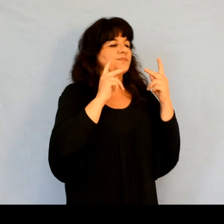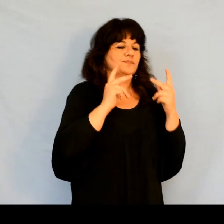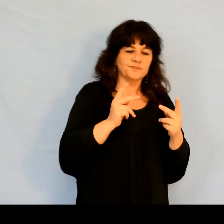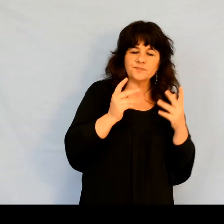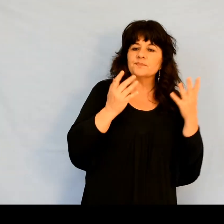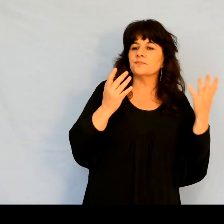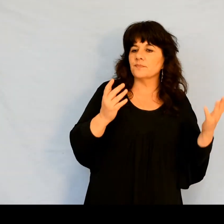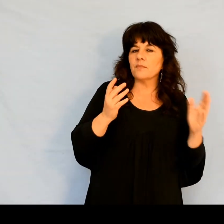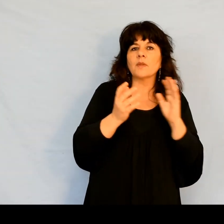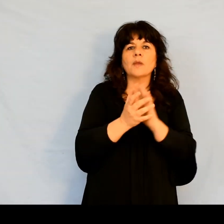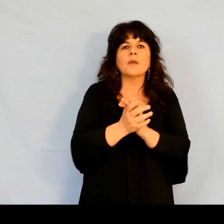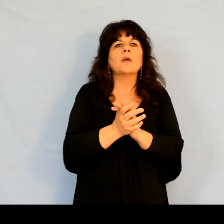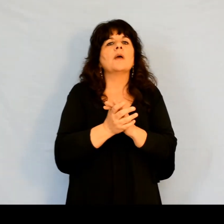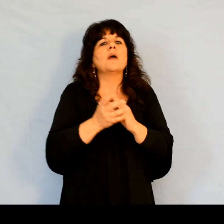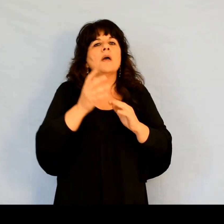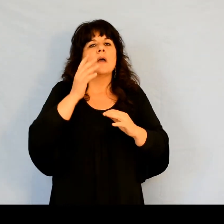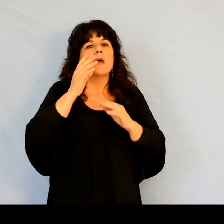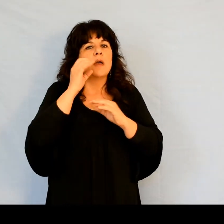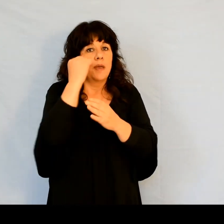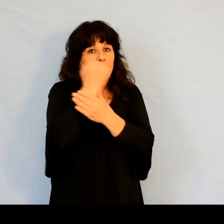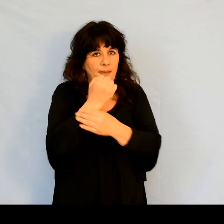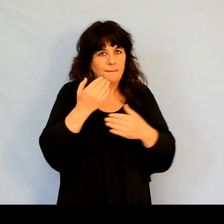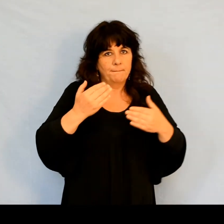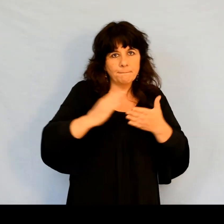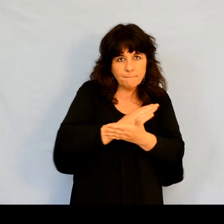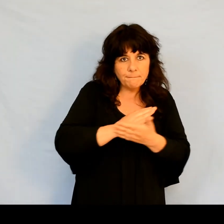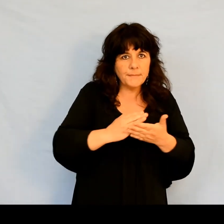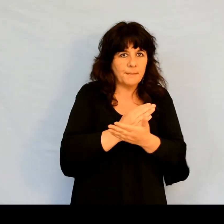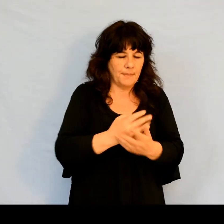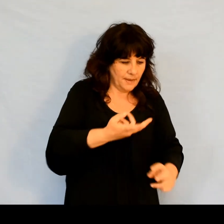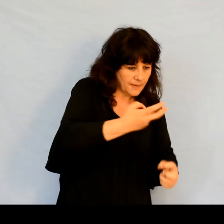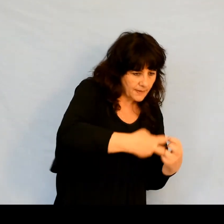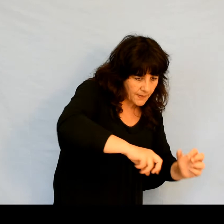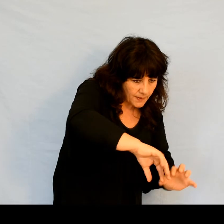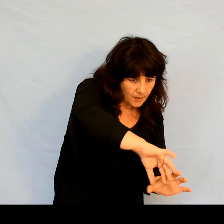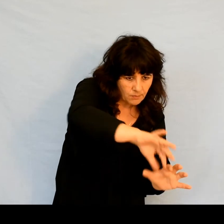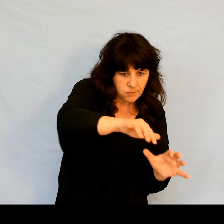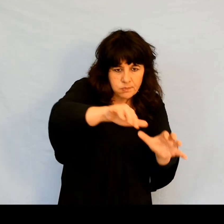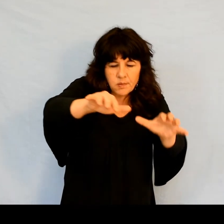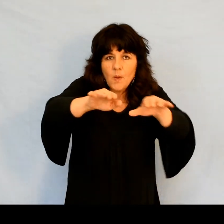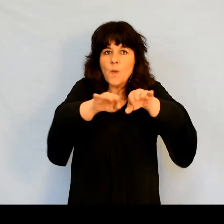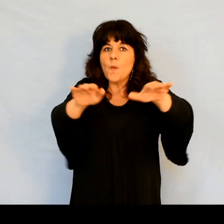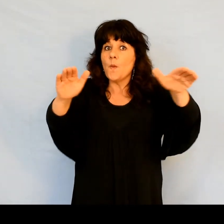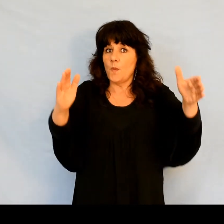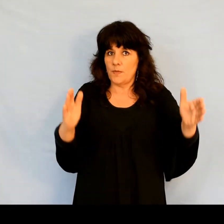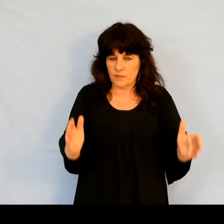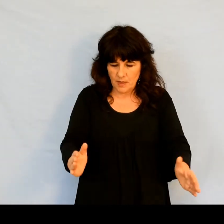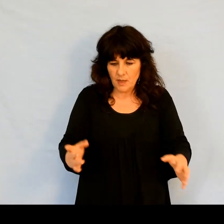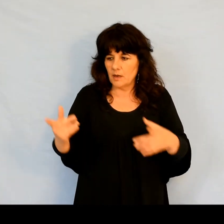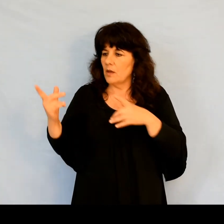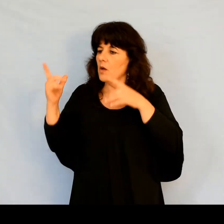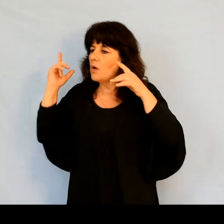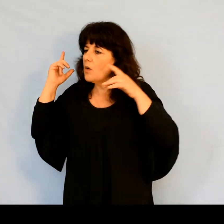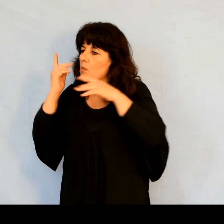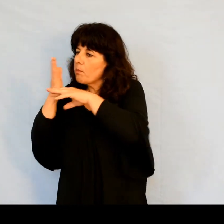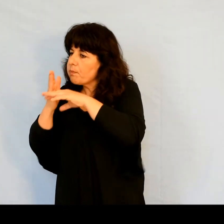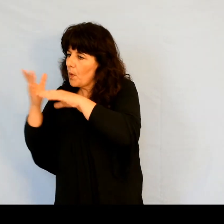Abraham y bâtit l'autel et disposa le bois. Puis il lia son fils Isaac et le mit sur